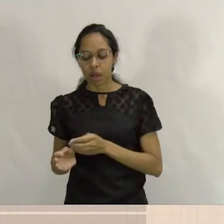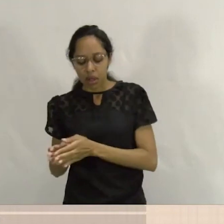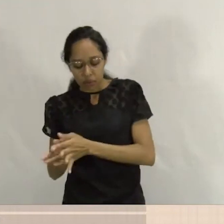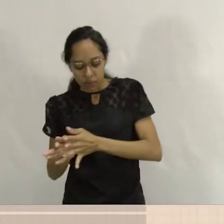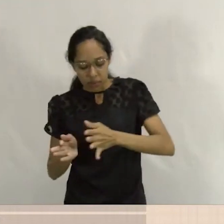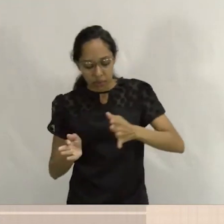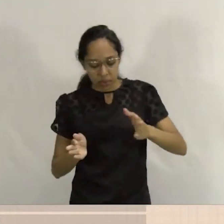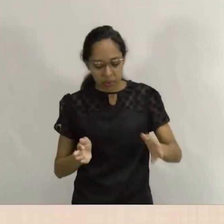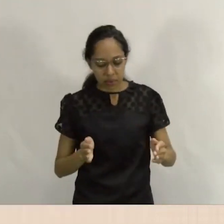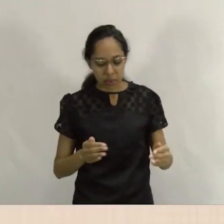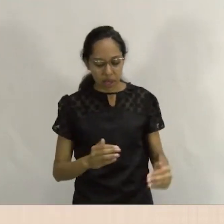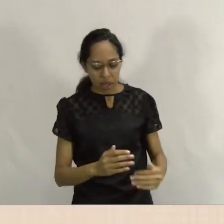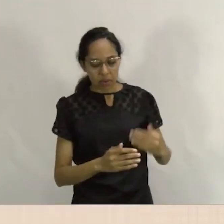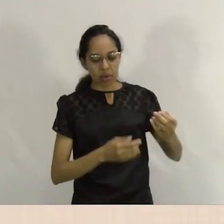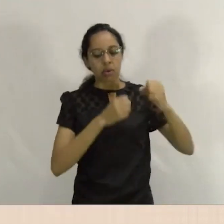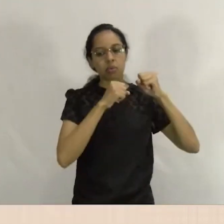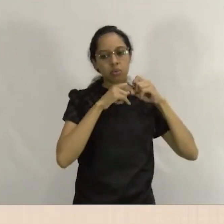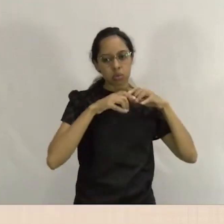ocidental.